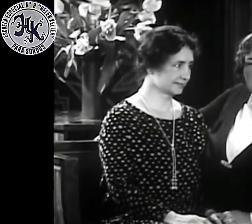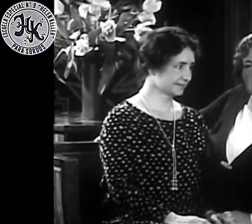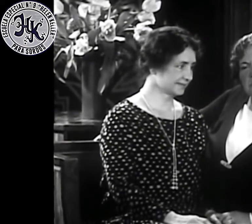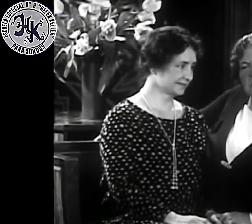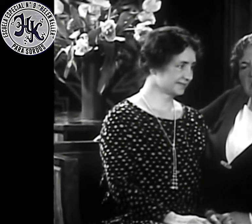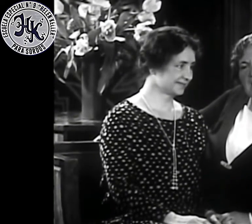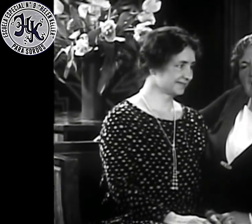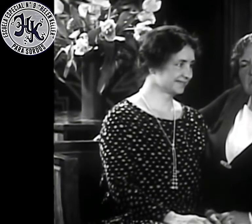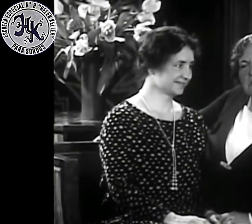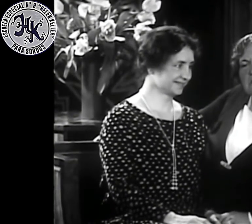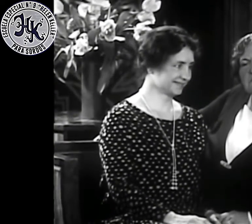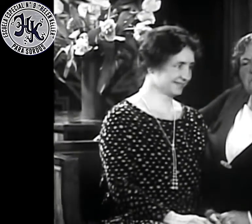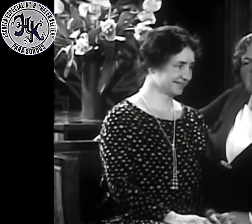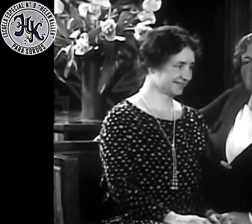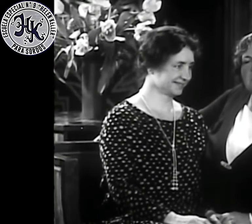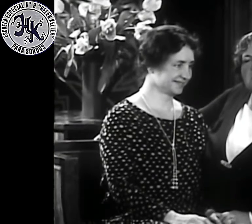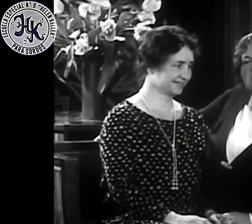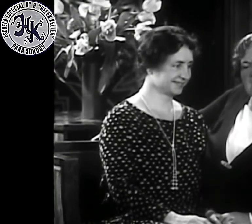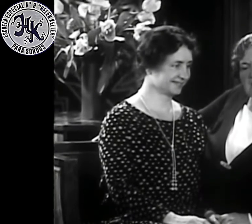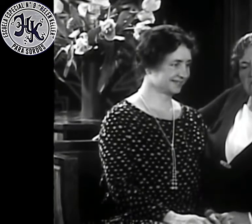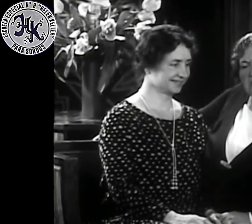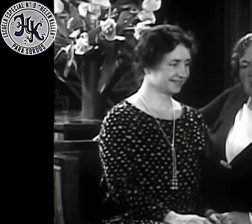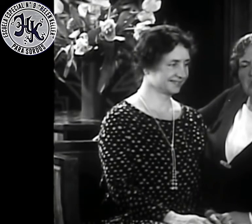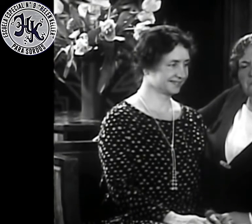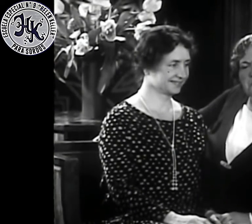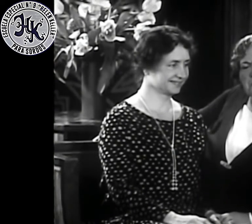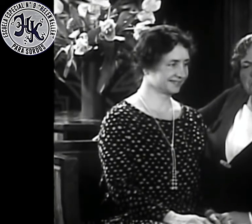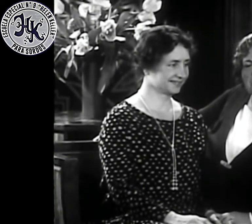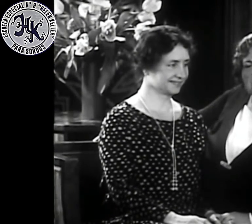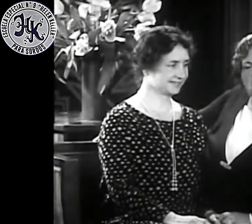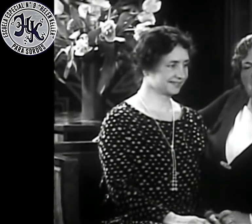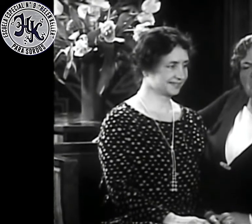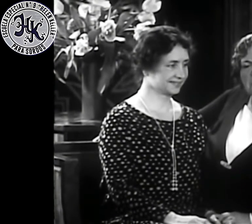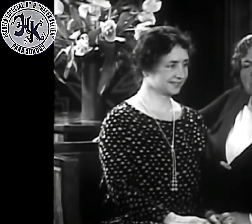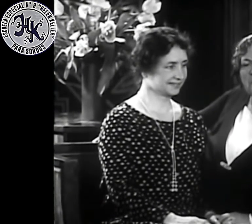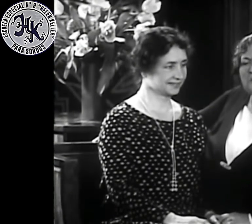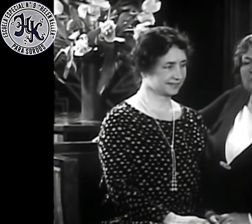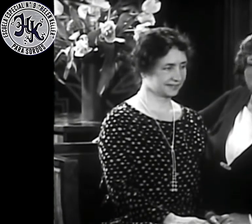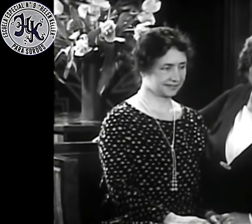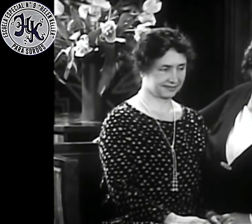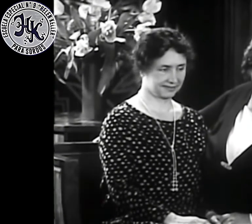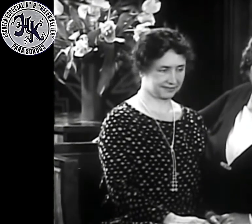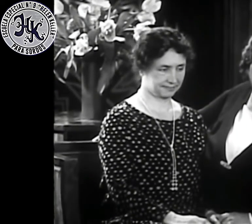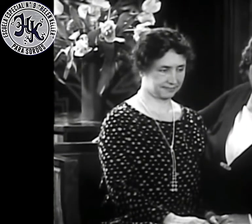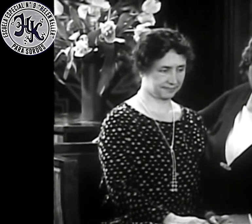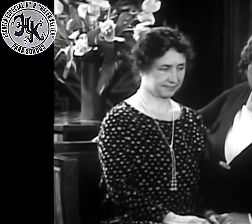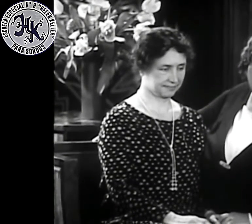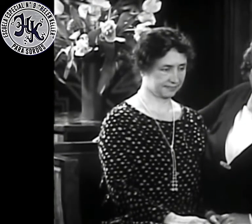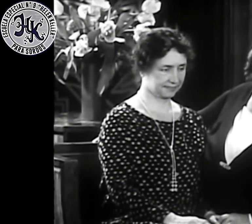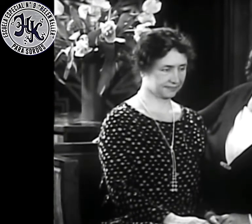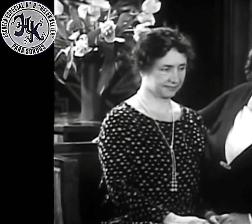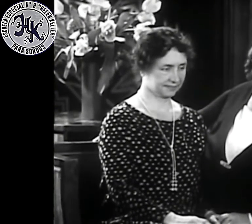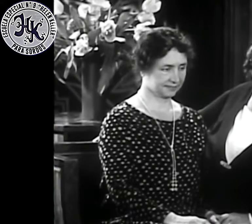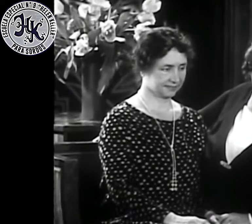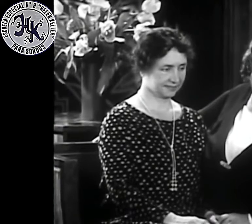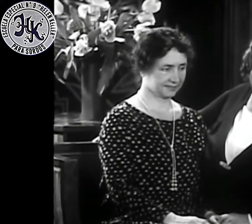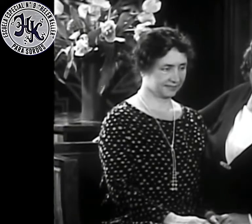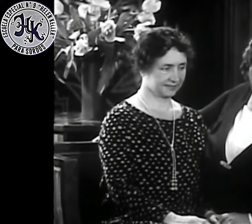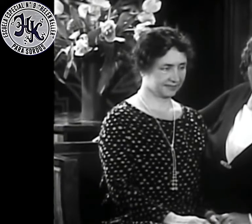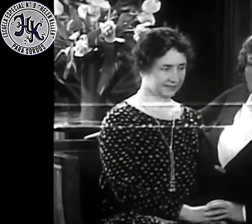imitativas que había hecho por sí misma. Un empujón significaba ir, y un tirón significaba venir, y